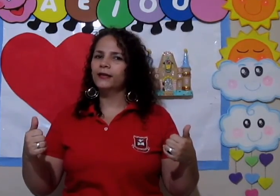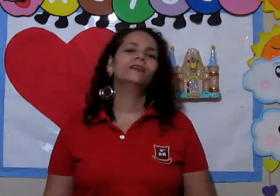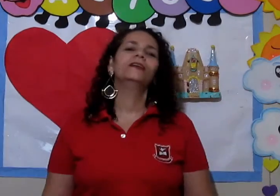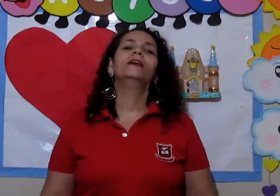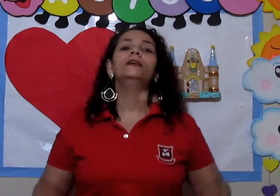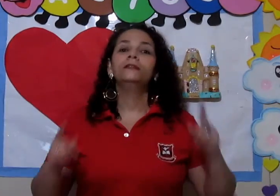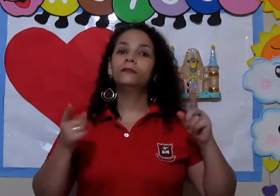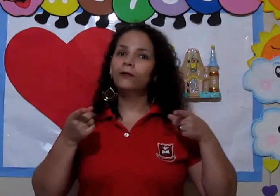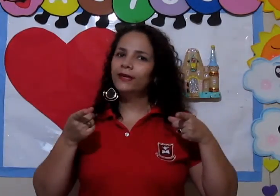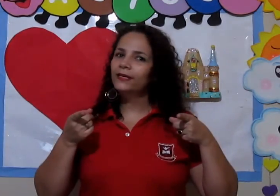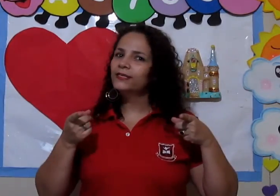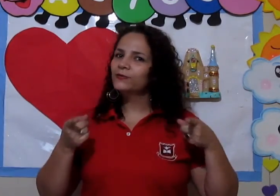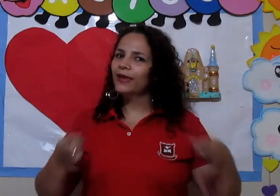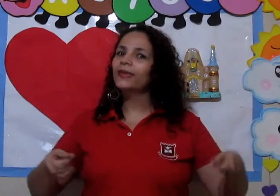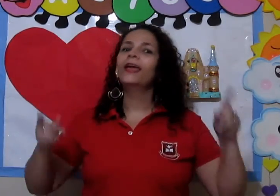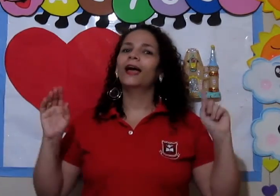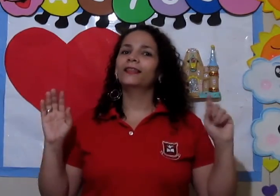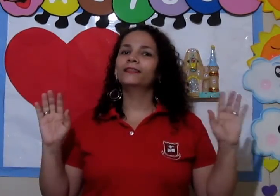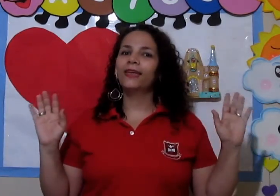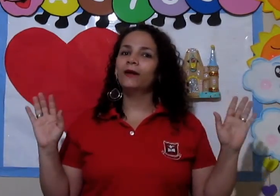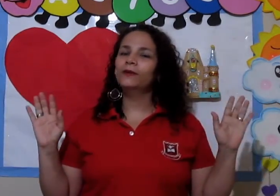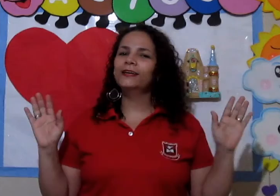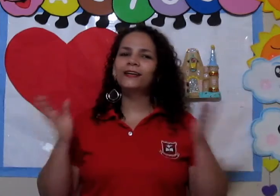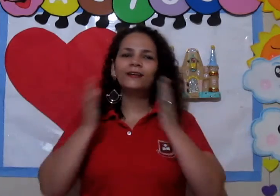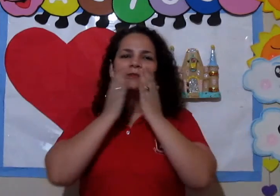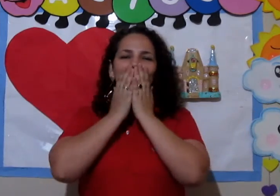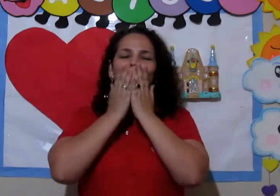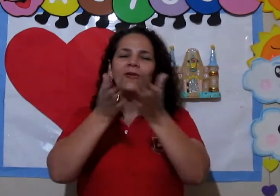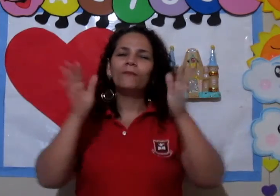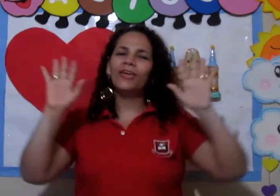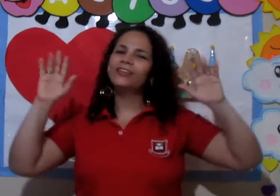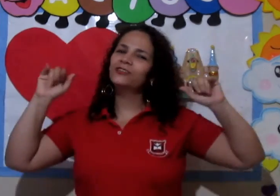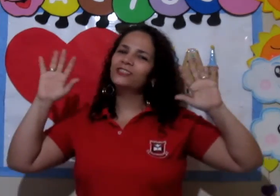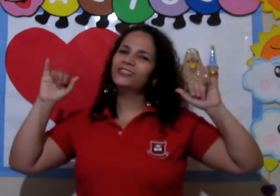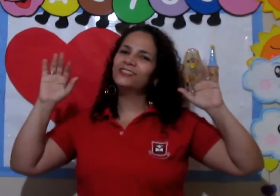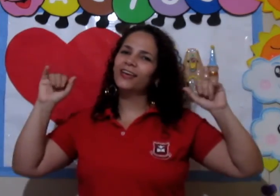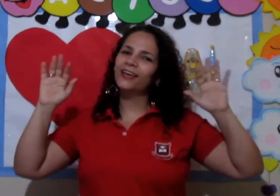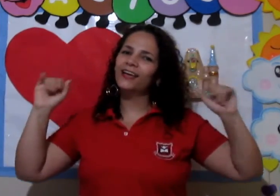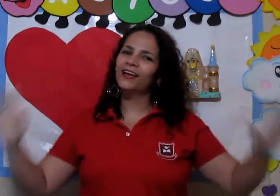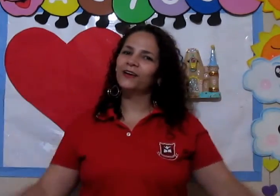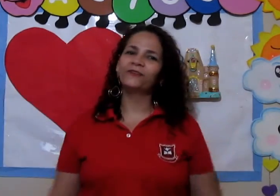Então é isso, hein? Até amanhã, beijos, tchau!